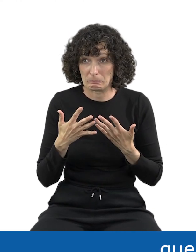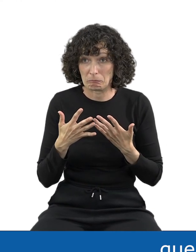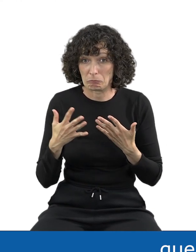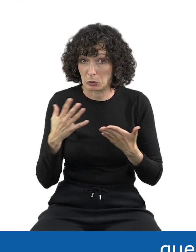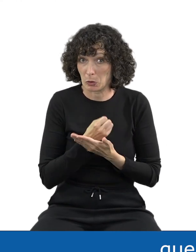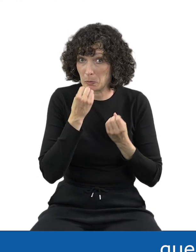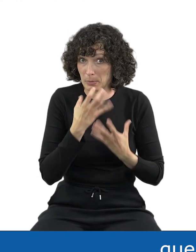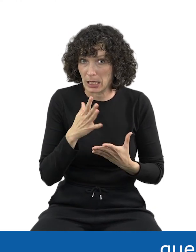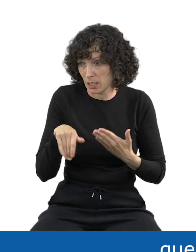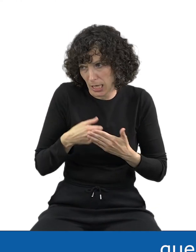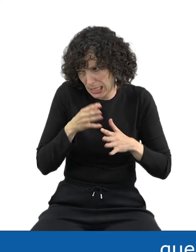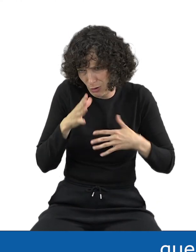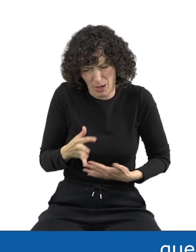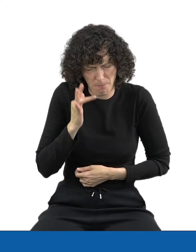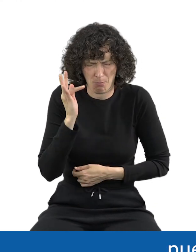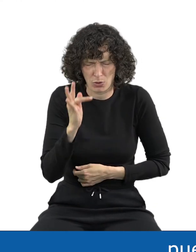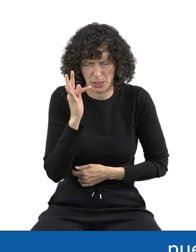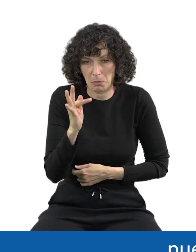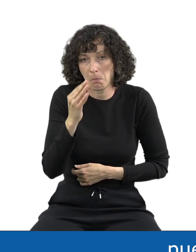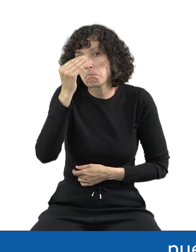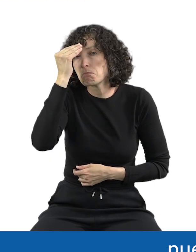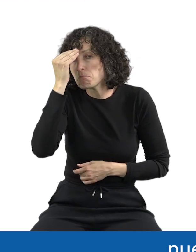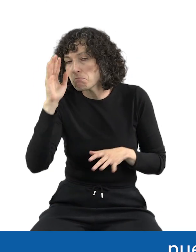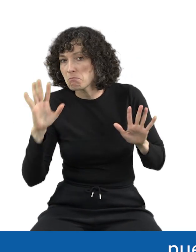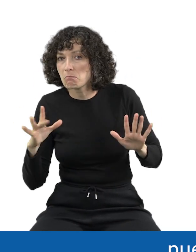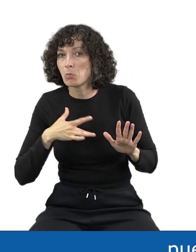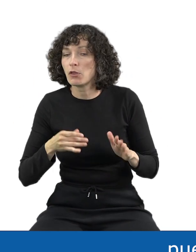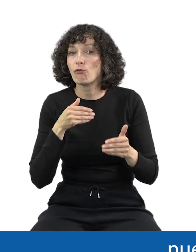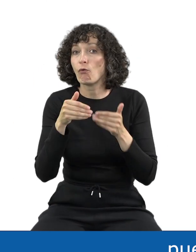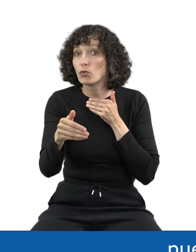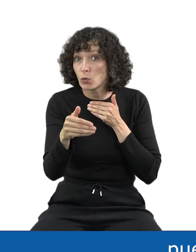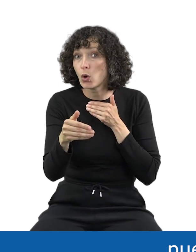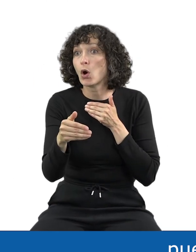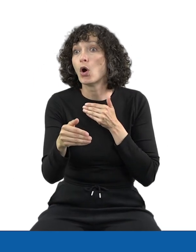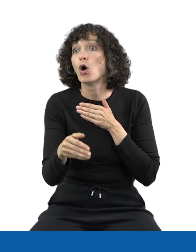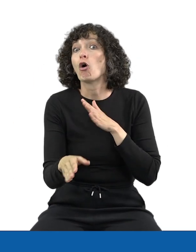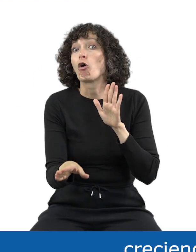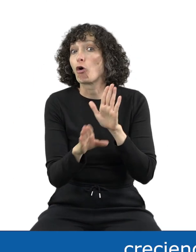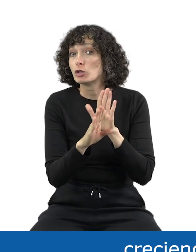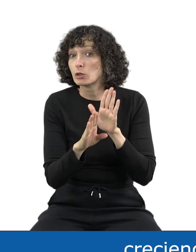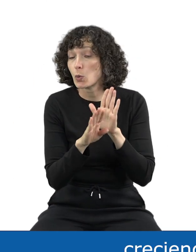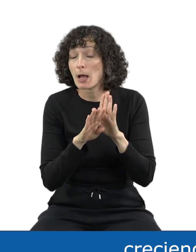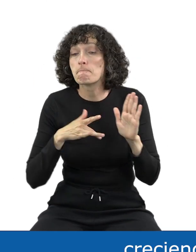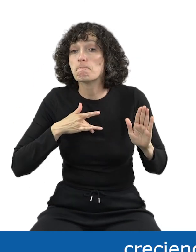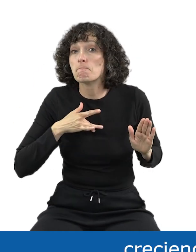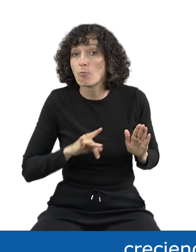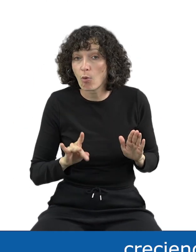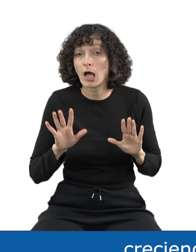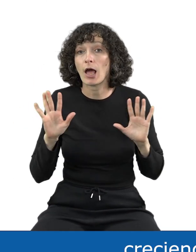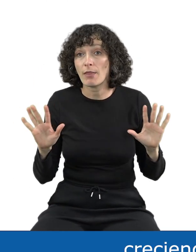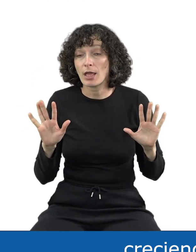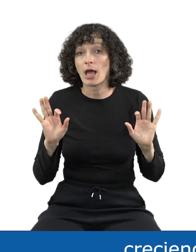hasta la fecha está siendo muy, muy positivo, pues sí, el hecho de que se pueda seguir creciendo en este ámbito,